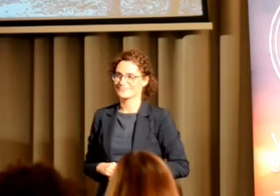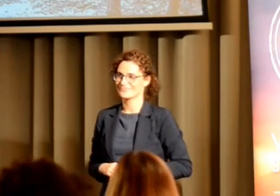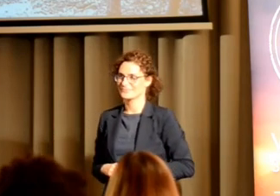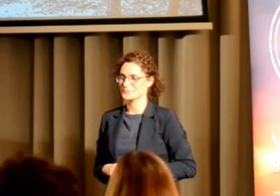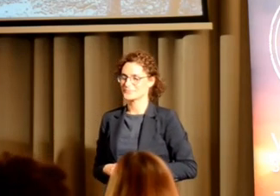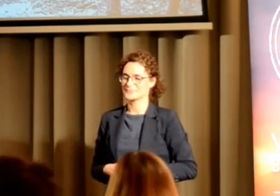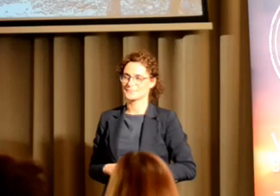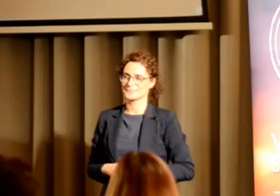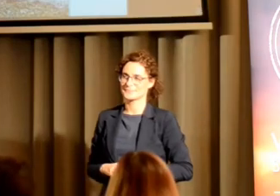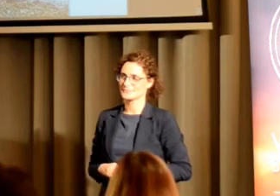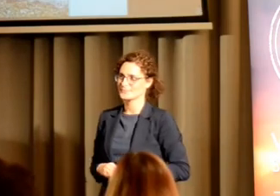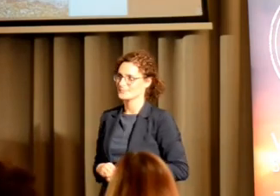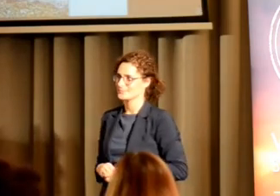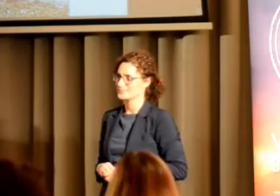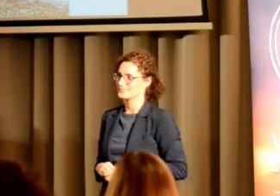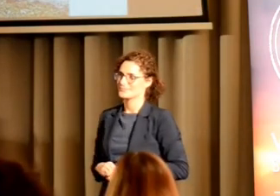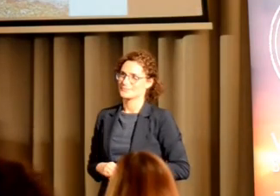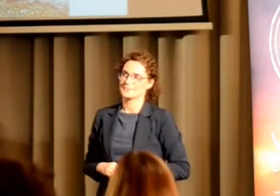Ok, idziemy dalej.